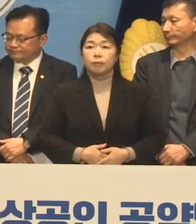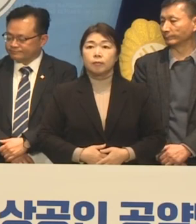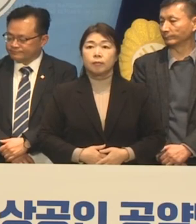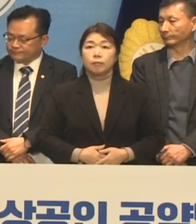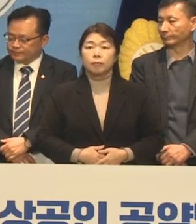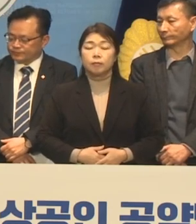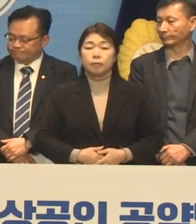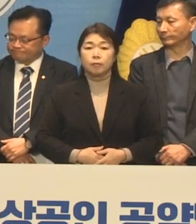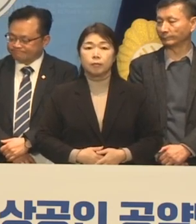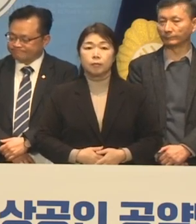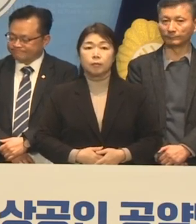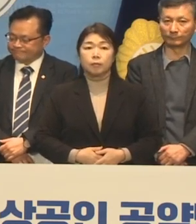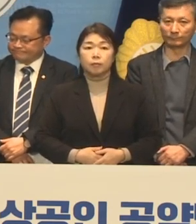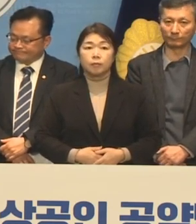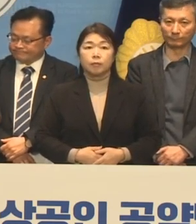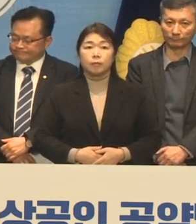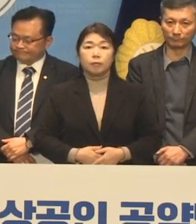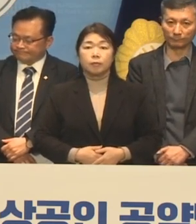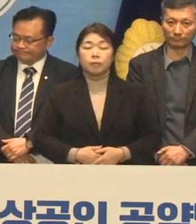지금 오시고 계십니다.